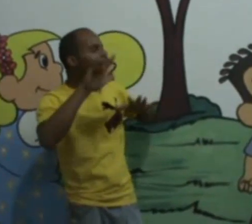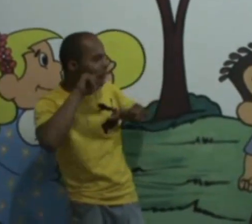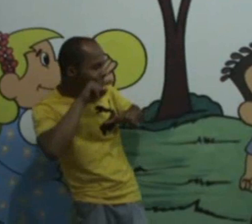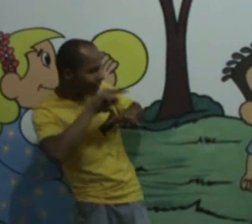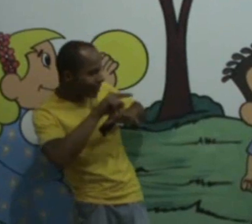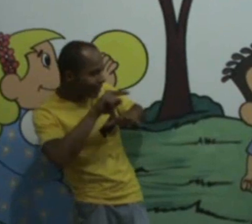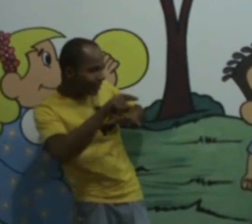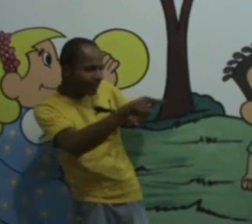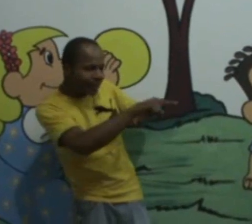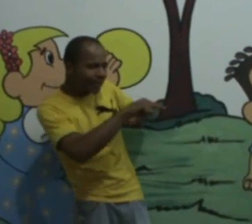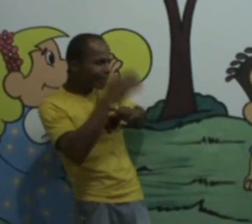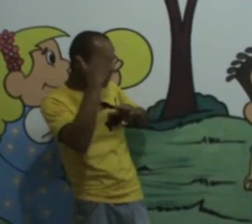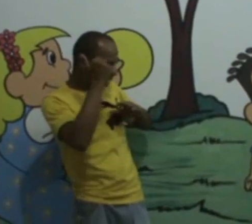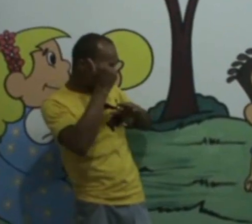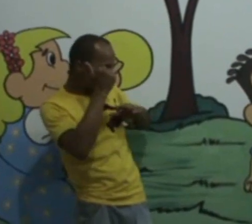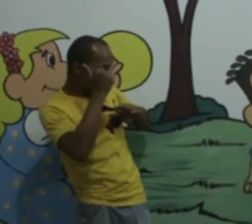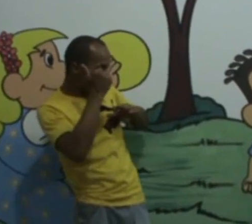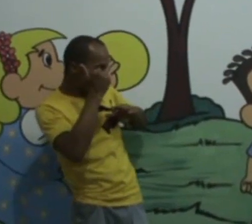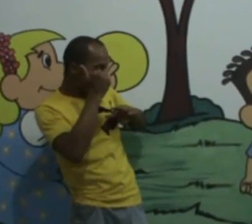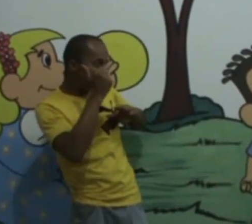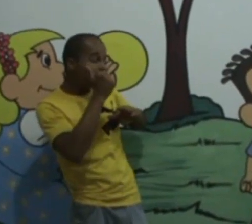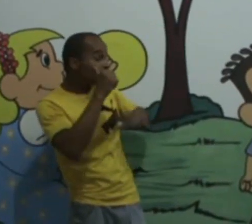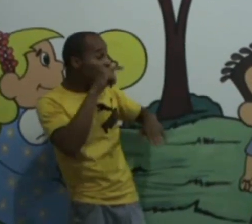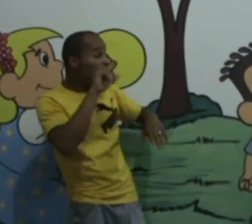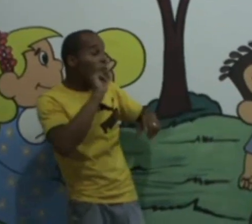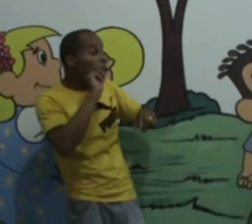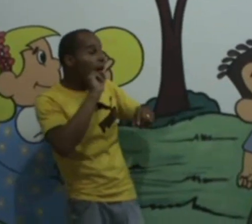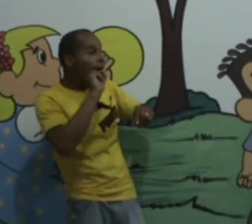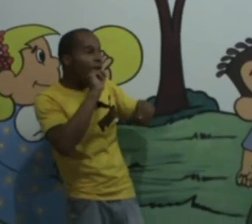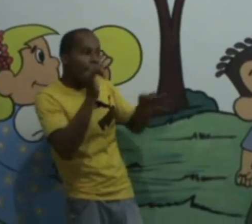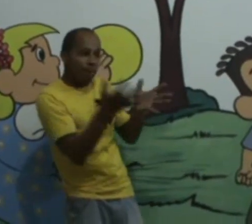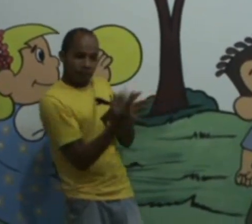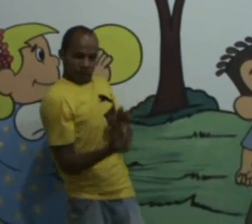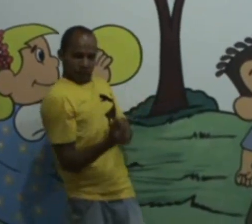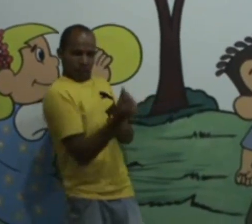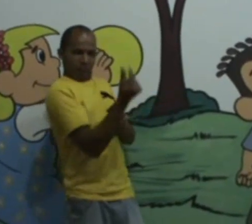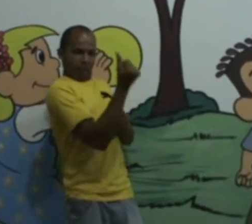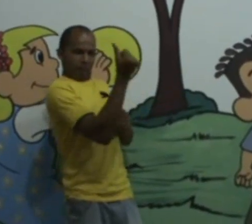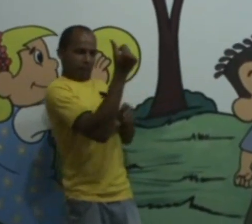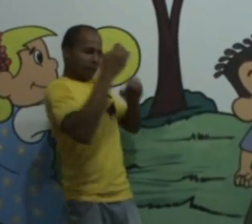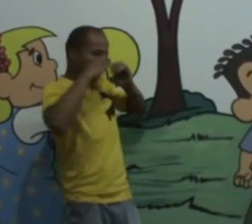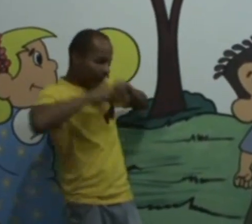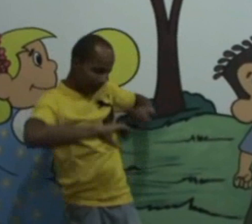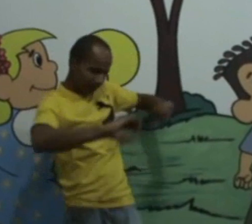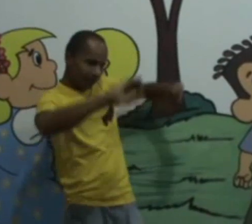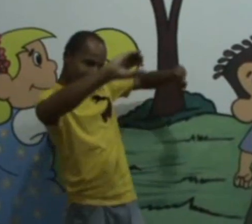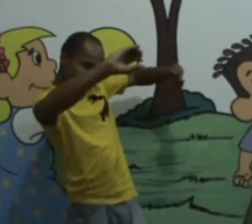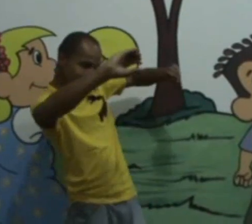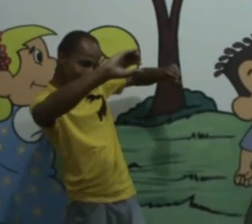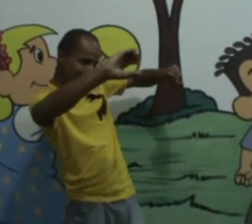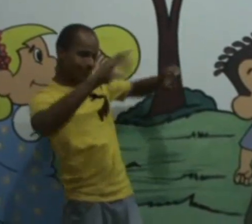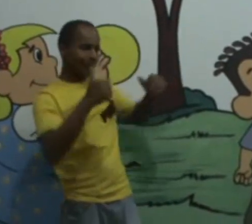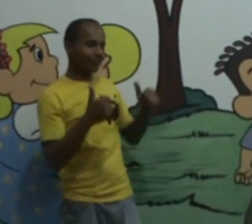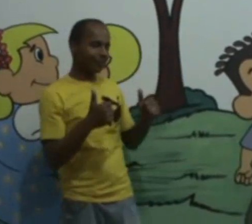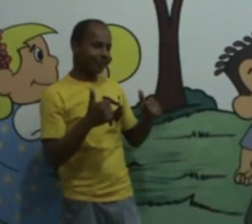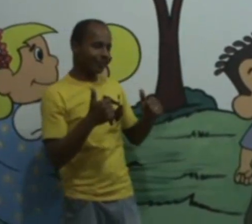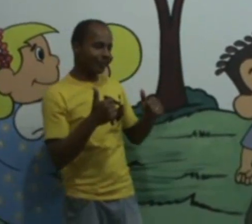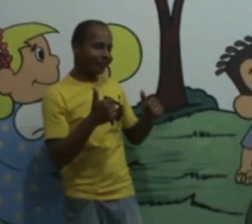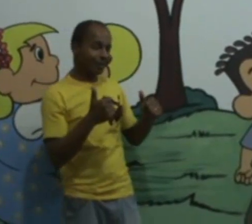assim: alguém sabe para que servem os dentes do elefante? Vai ver que ela queria perguntar qual